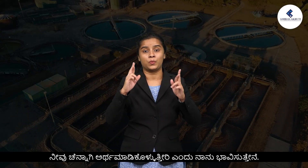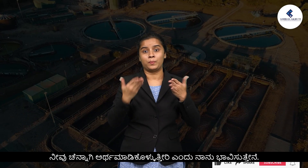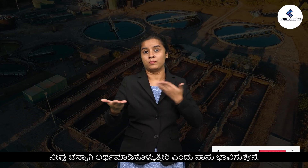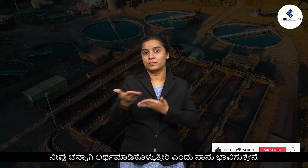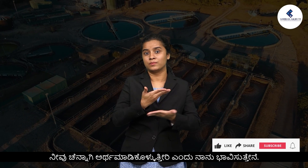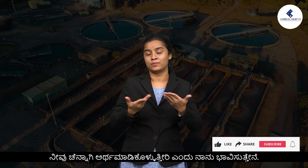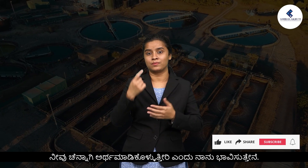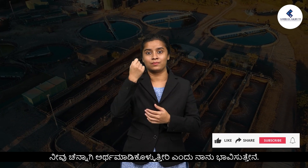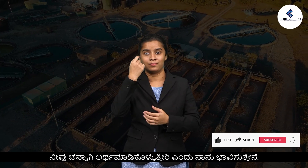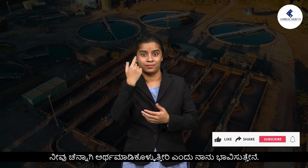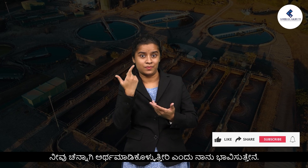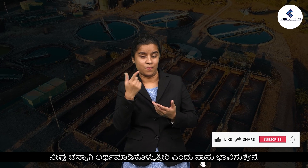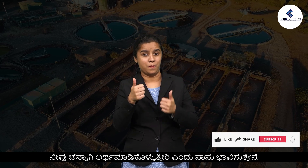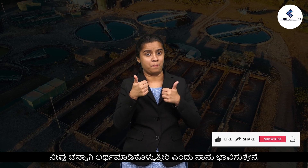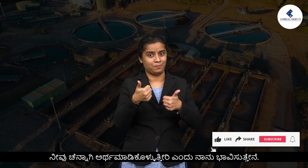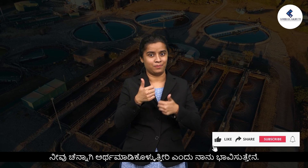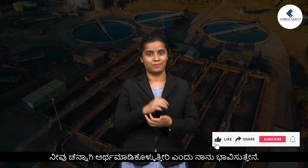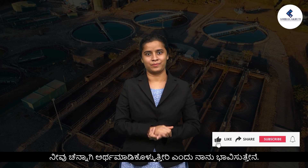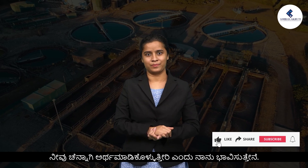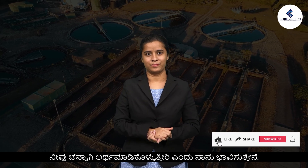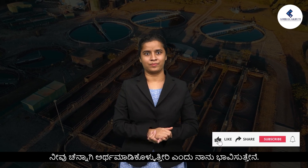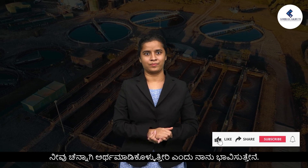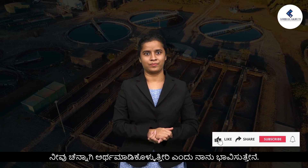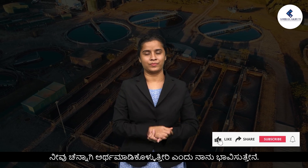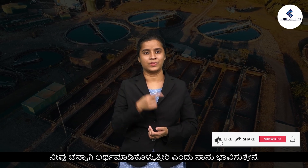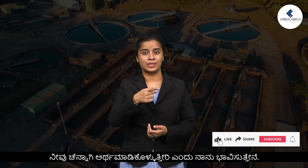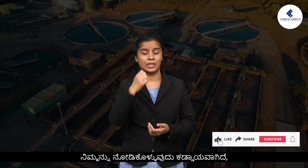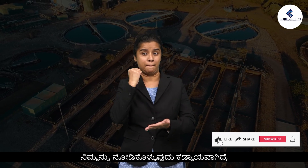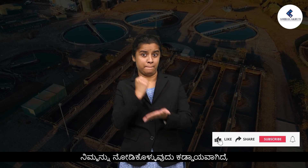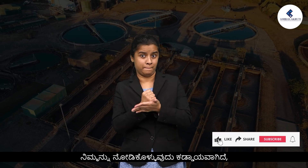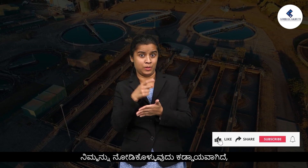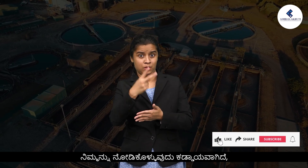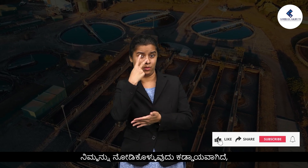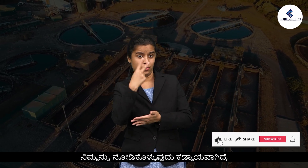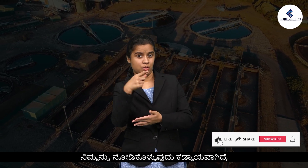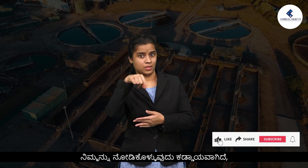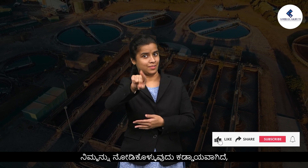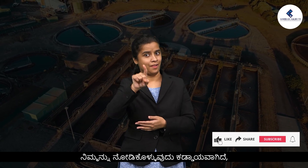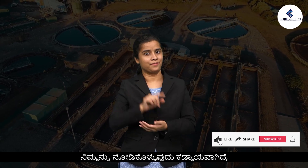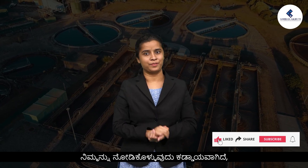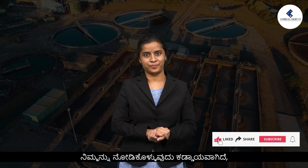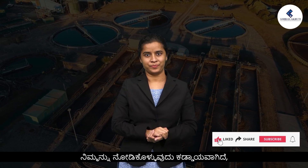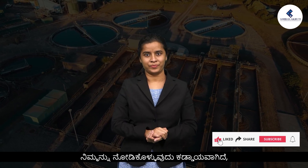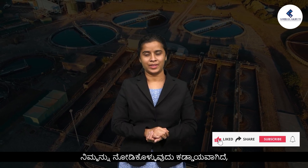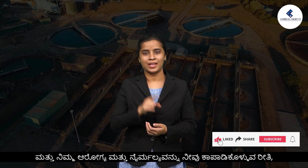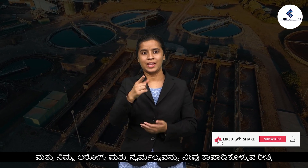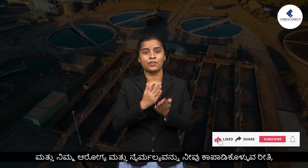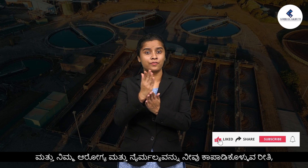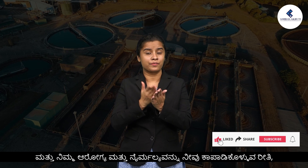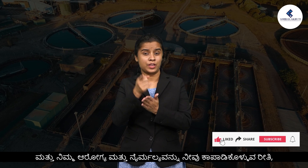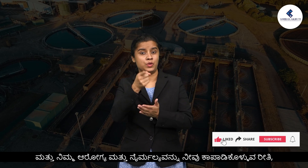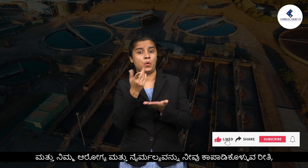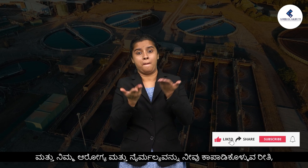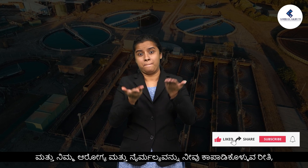ನೀವು ಚೆನ್ನಾಗಿ ಅರ್ಥ ಮಾಡಿಕೊಳ್ಳುತ್ತೀರಿ ಎಂದು ನಾನು ಭಾವಿಸುತ್ತೇನೆ. ನಿಮ್ಮನ್ನು ನೋಡಿಕೊಳ್ಳುವುದು ಕಡ್ಡಾಯವಾಗಿದೆ